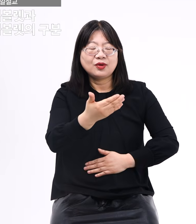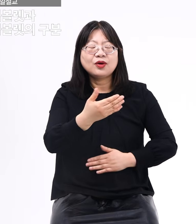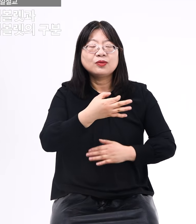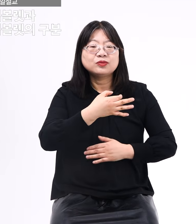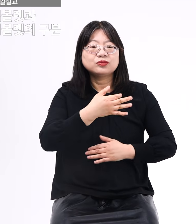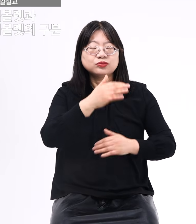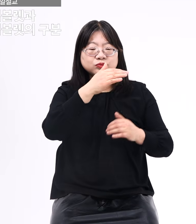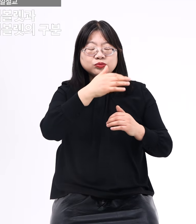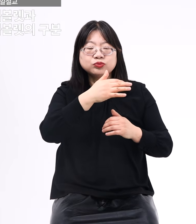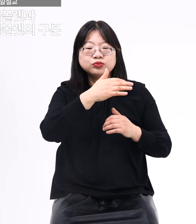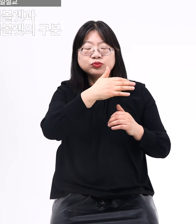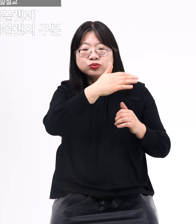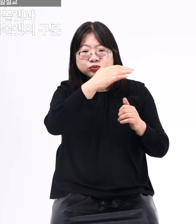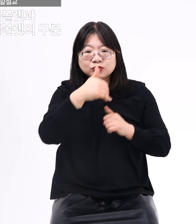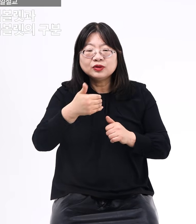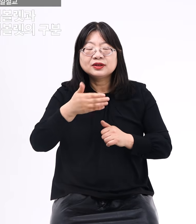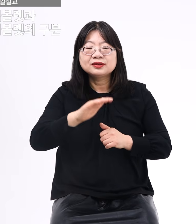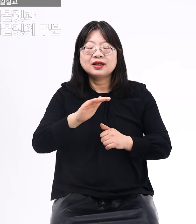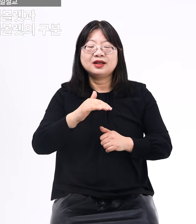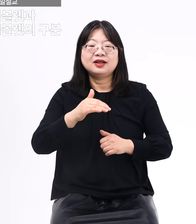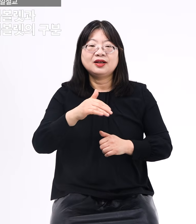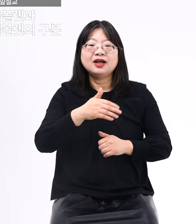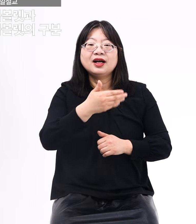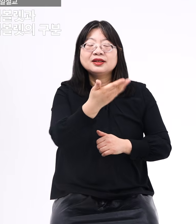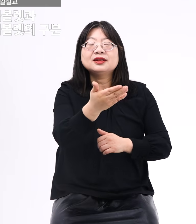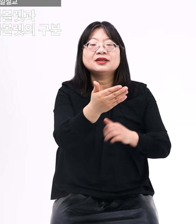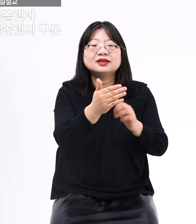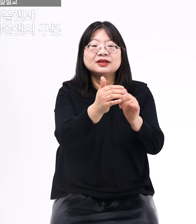부르되 너희가 나를 그들의 손에서